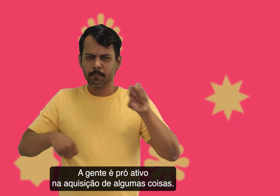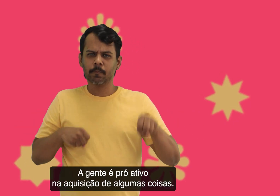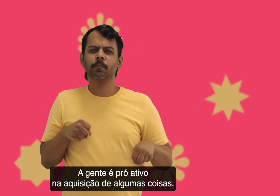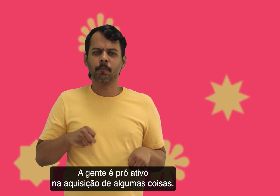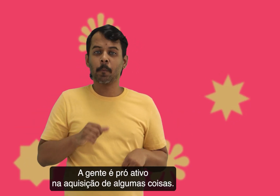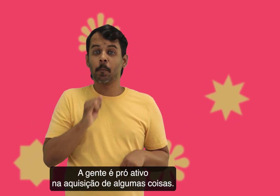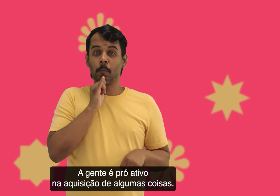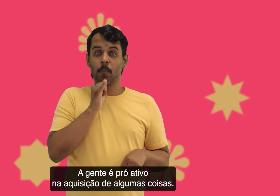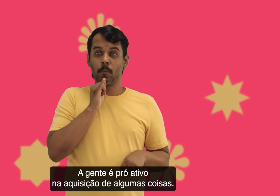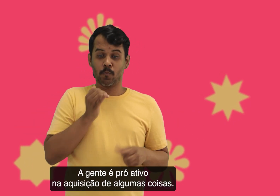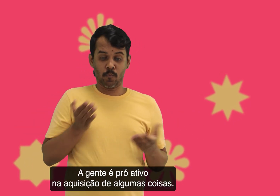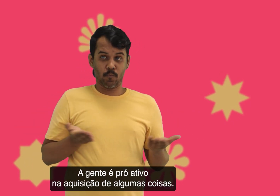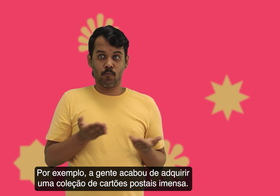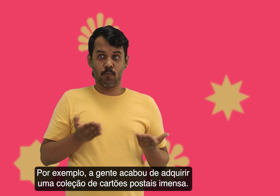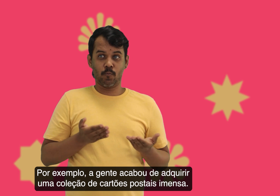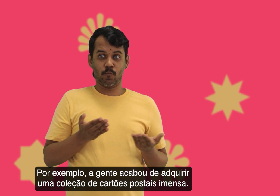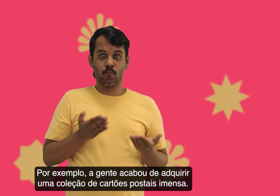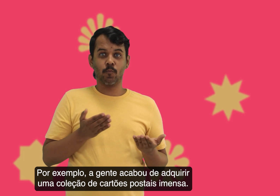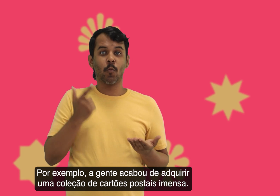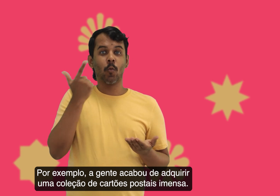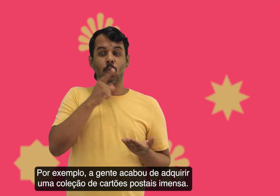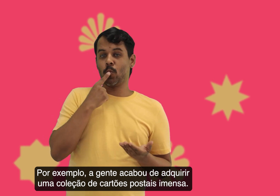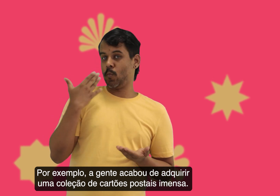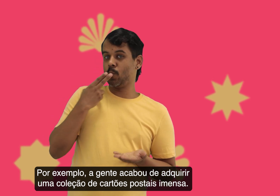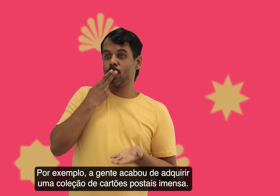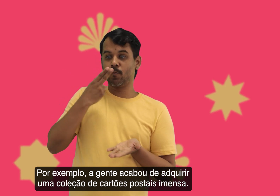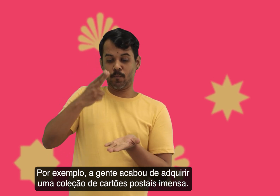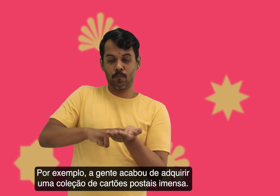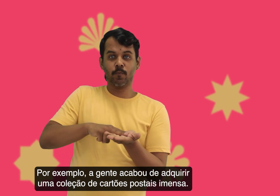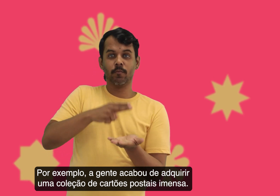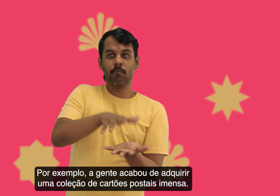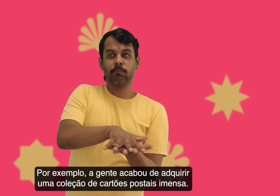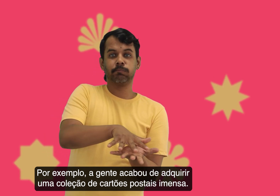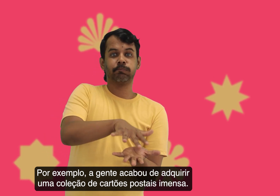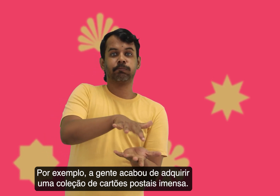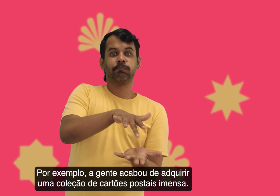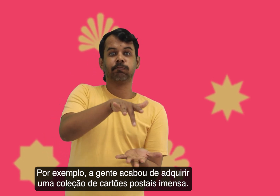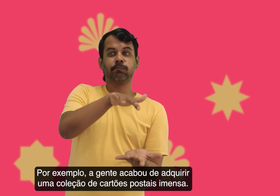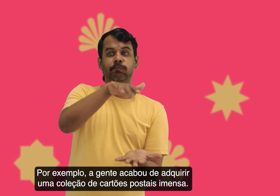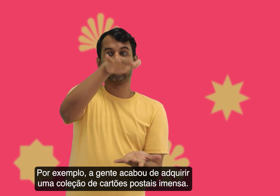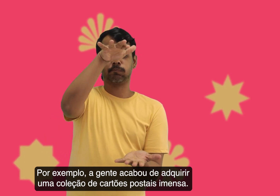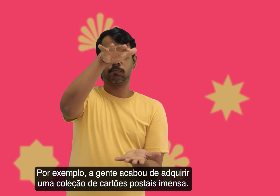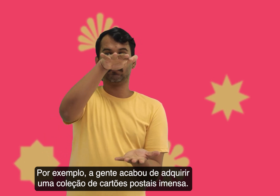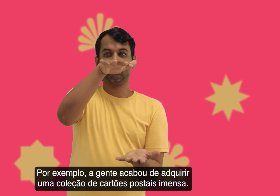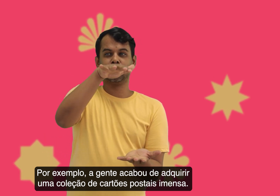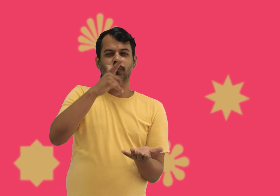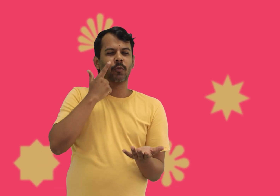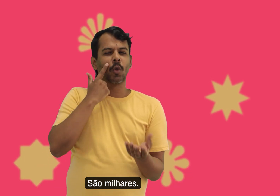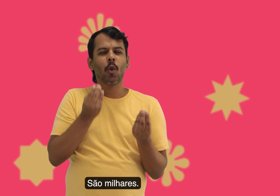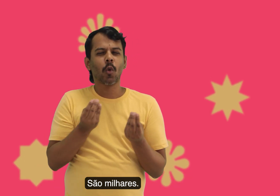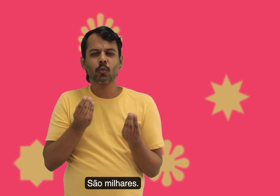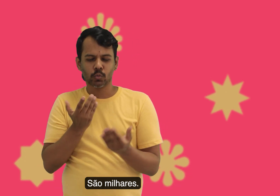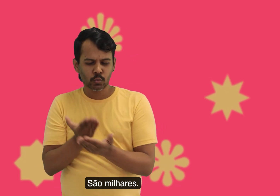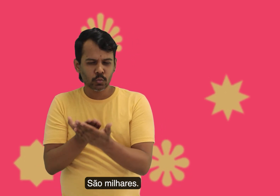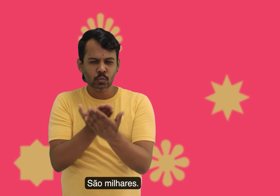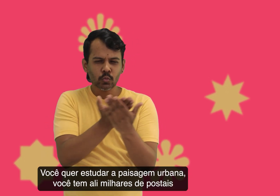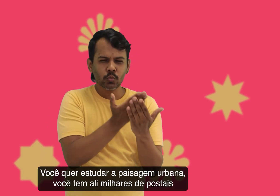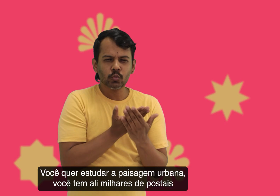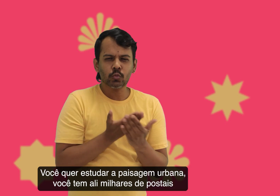na aquisição de algumas coisas. Por exemplo, a gente acabou de adquirir uma coleção de cartões postais imensa. São milhares. Você